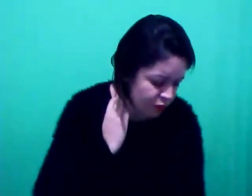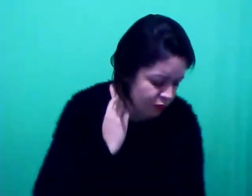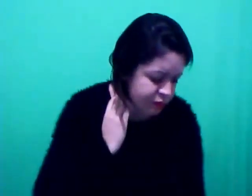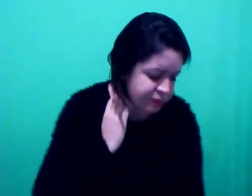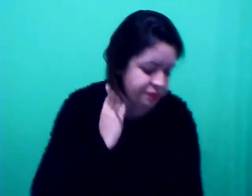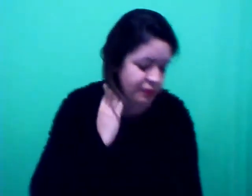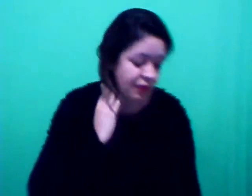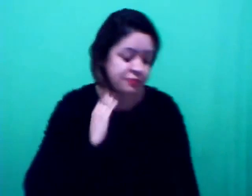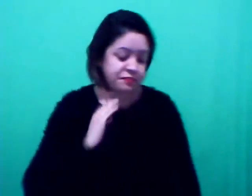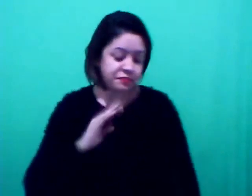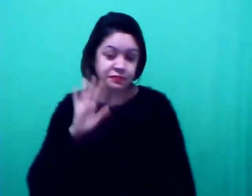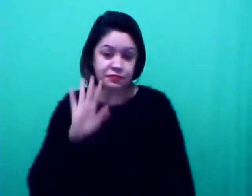fazer com que isso aconteça.